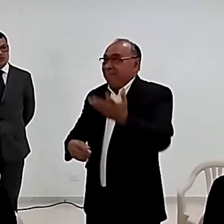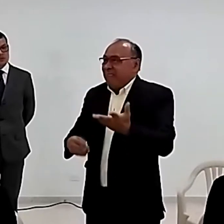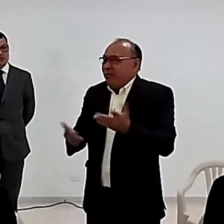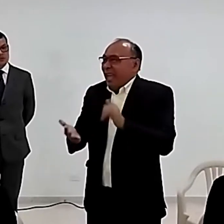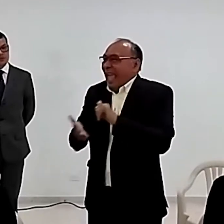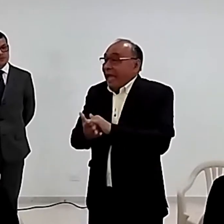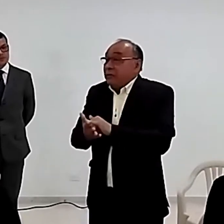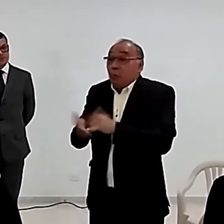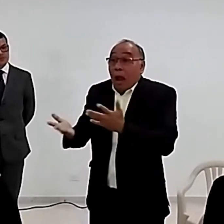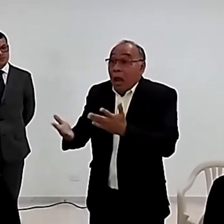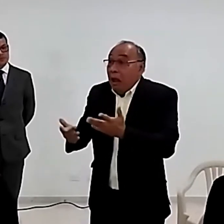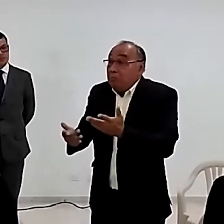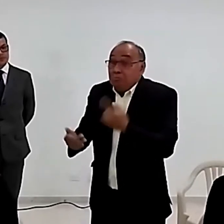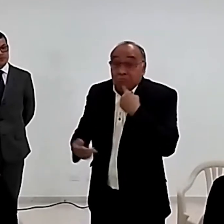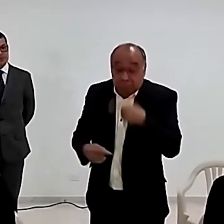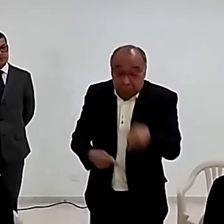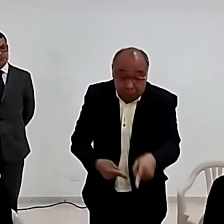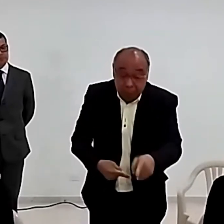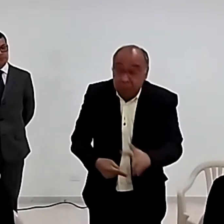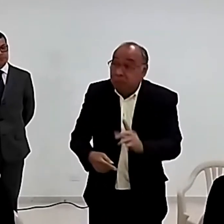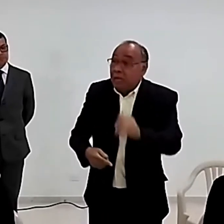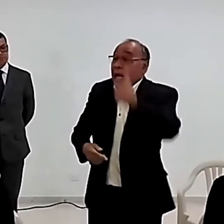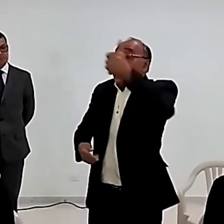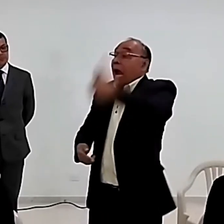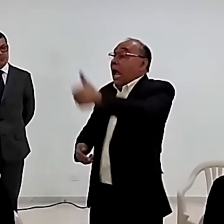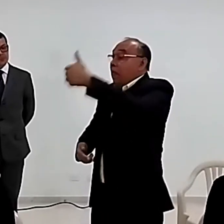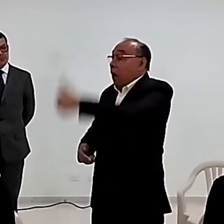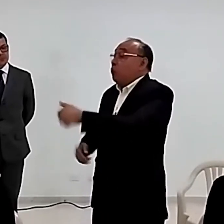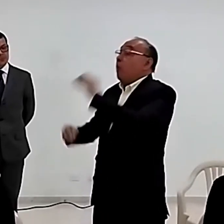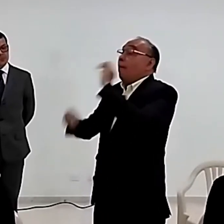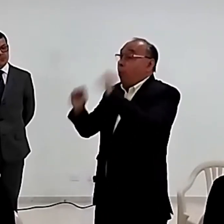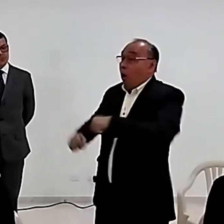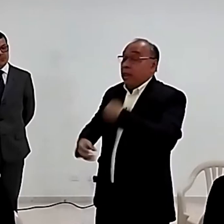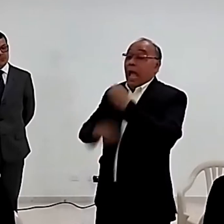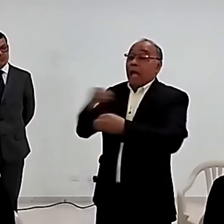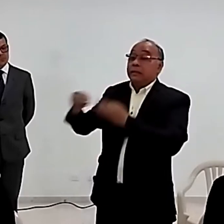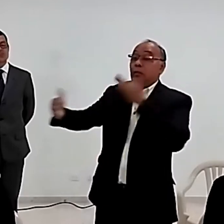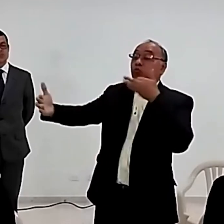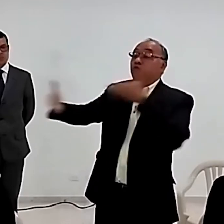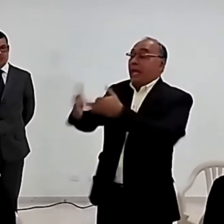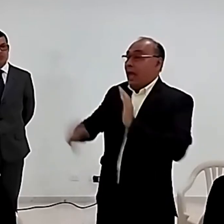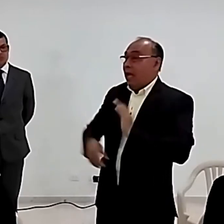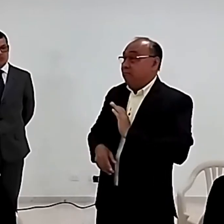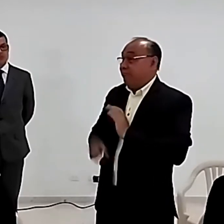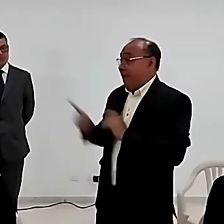transportes y que trabaja con ellos entonces cómo poder hacer para más allá